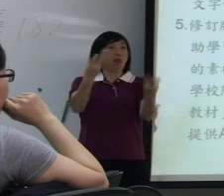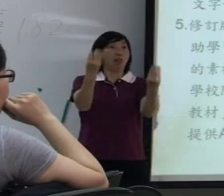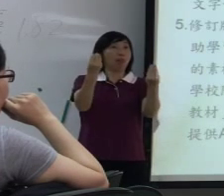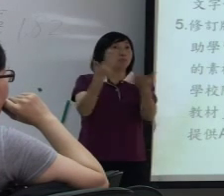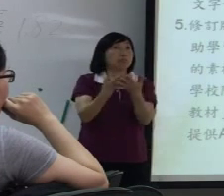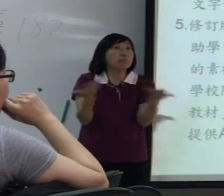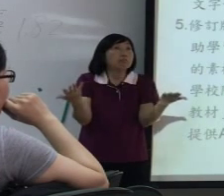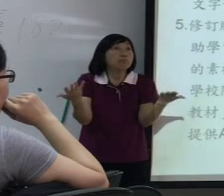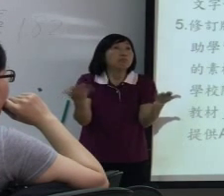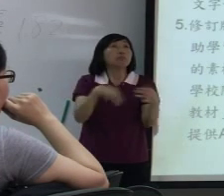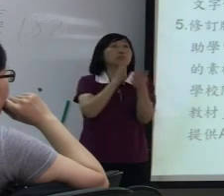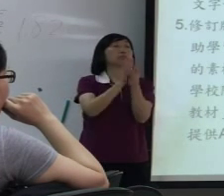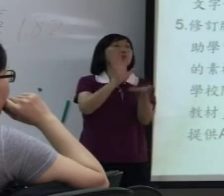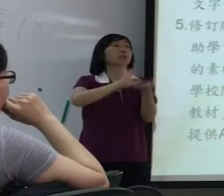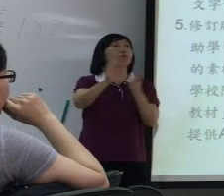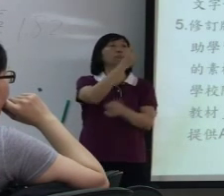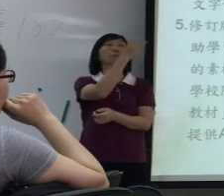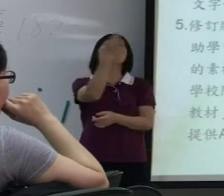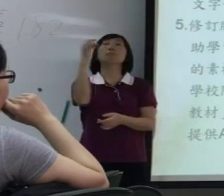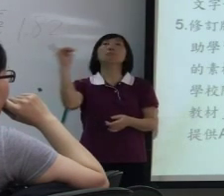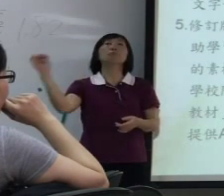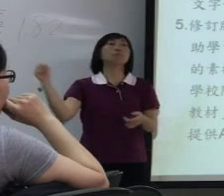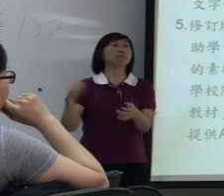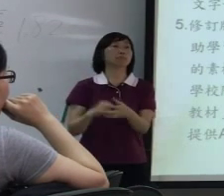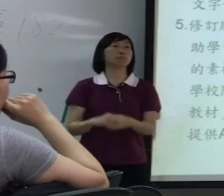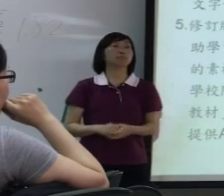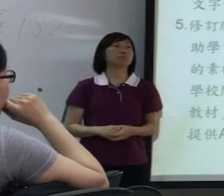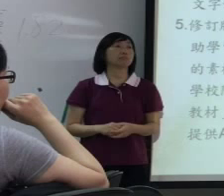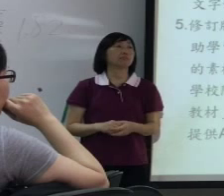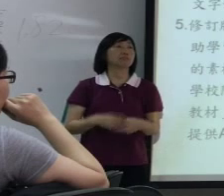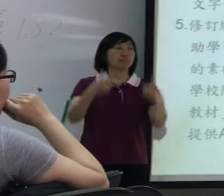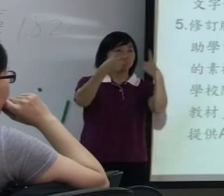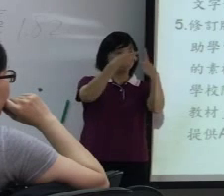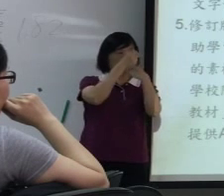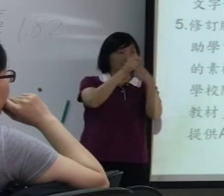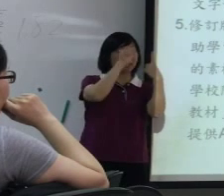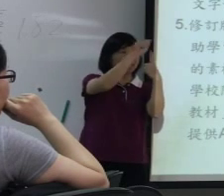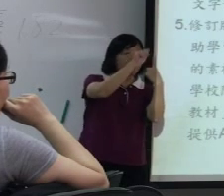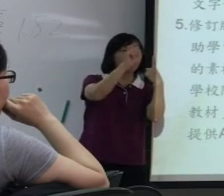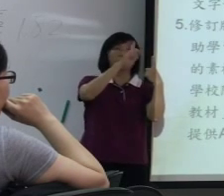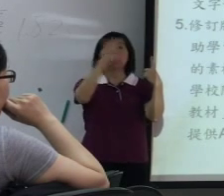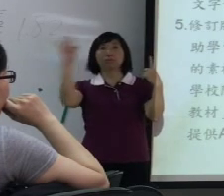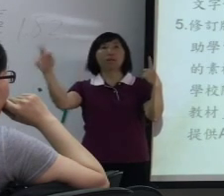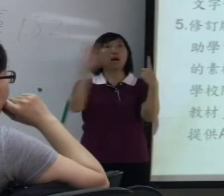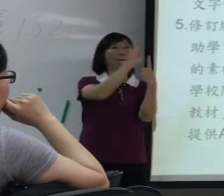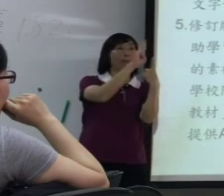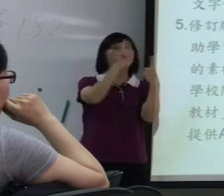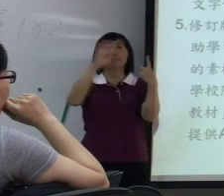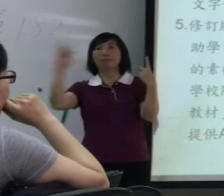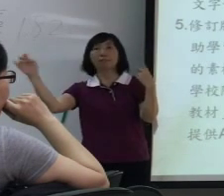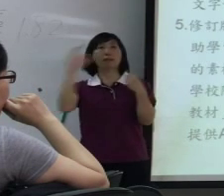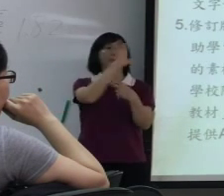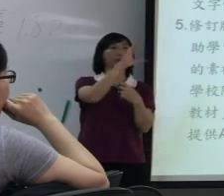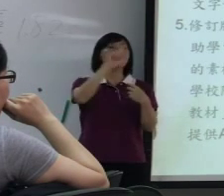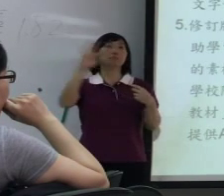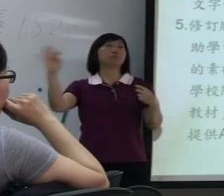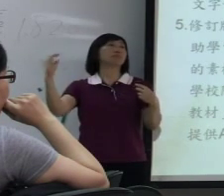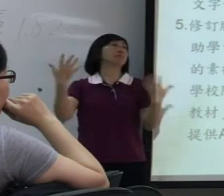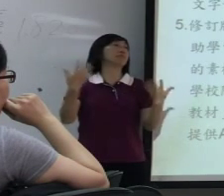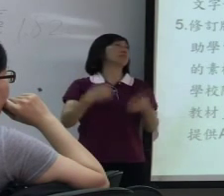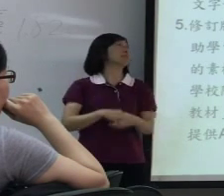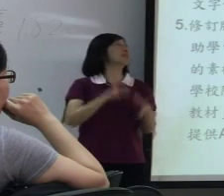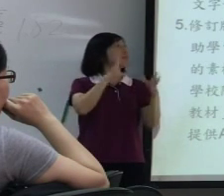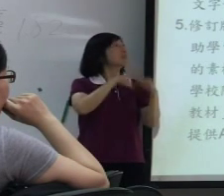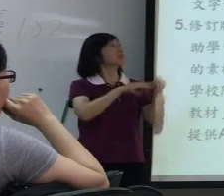来的时候，都是打第一个字的第一个字母。所以啊，我们